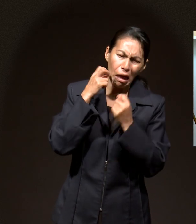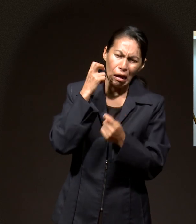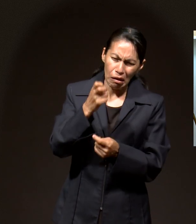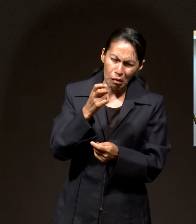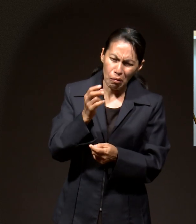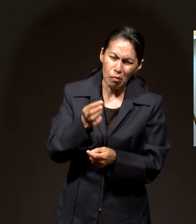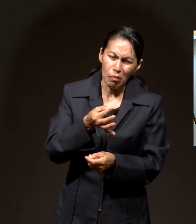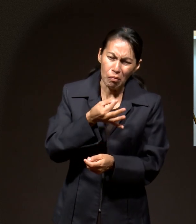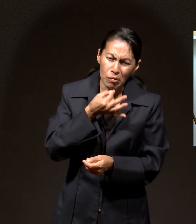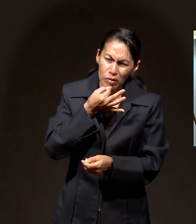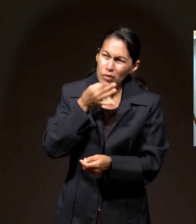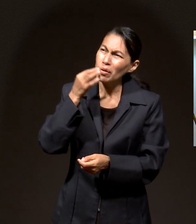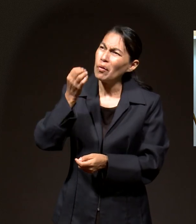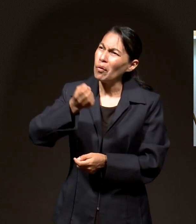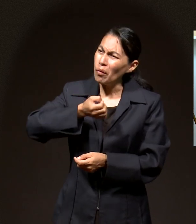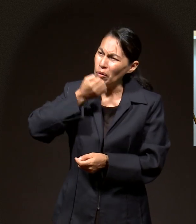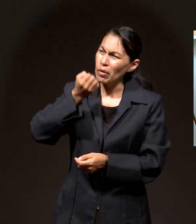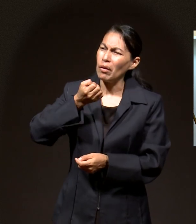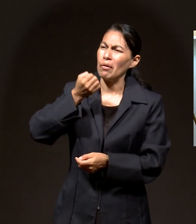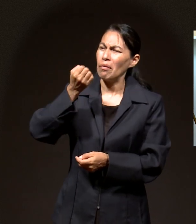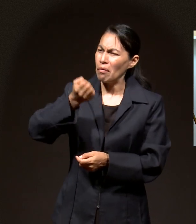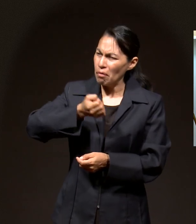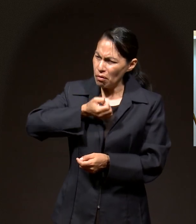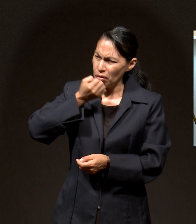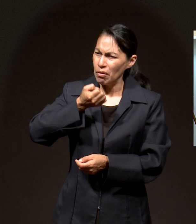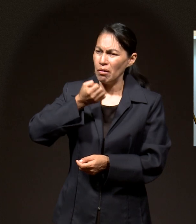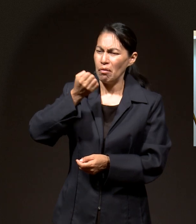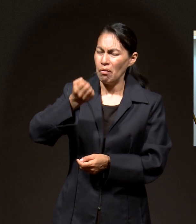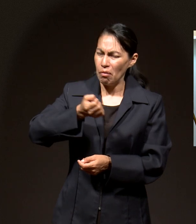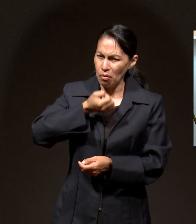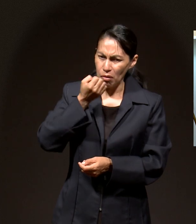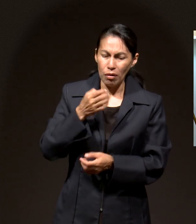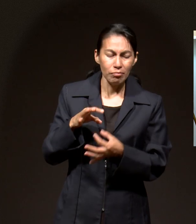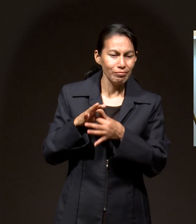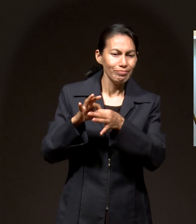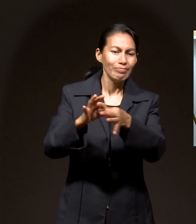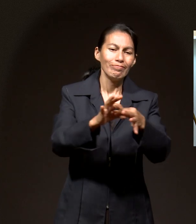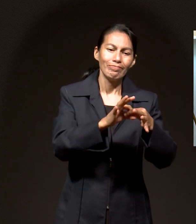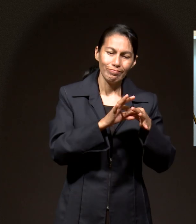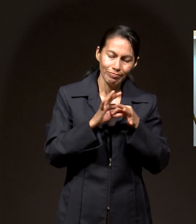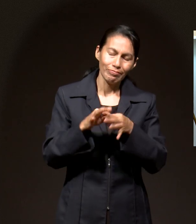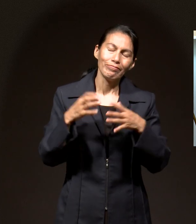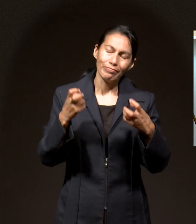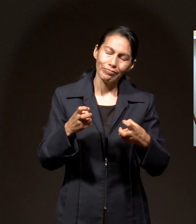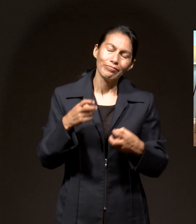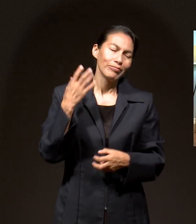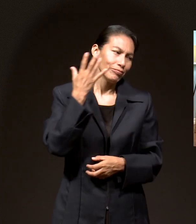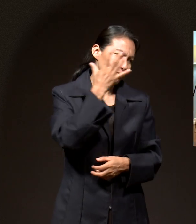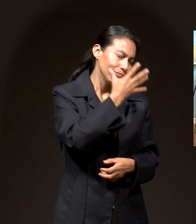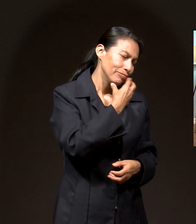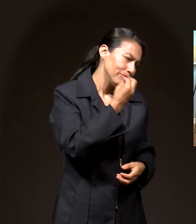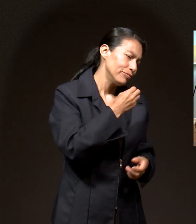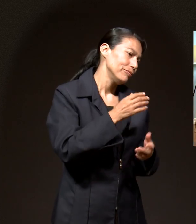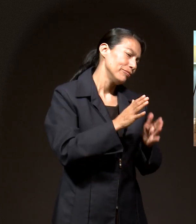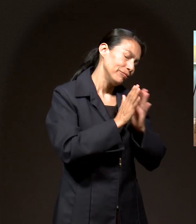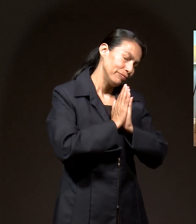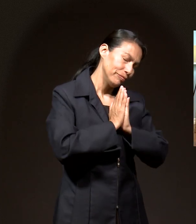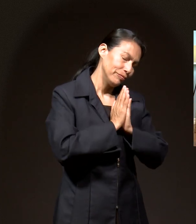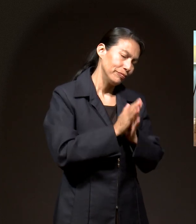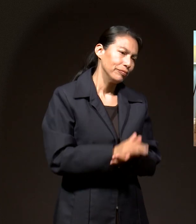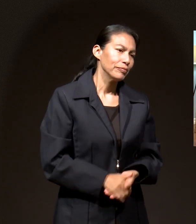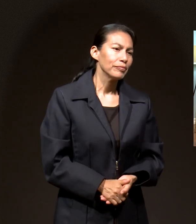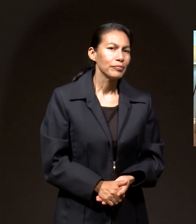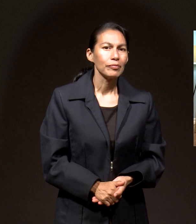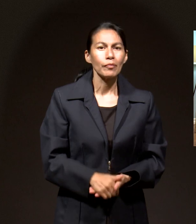cualquier circunstancia tu oración, cuando se hace de corazón. Es que estamos en esto juntos. Amén. Estamos en esto.